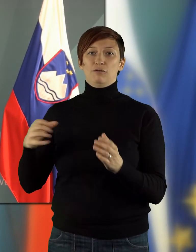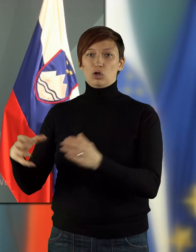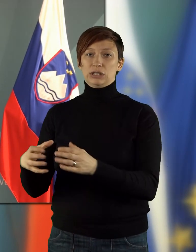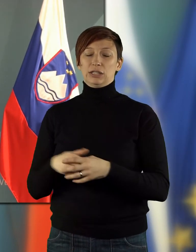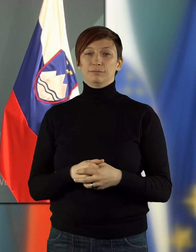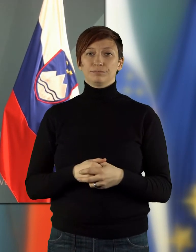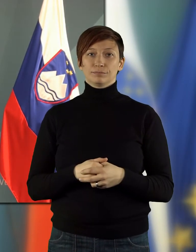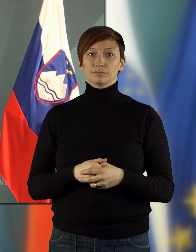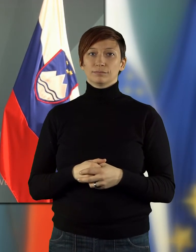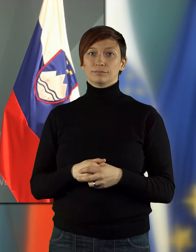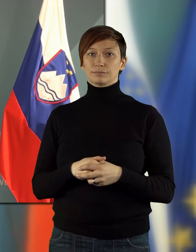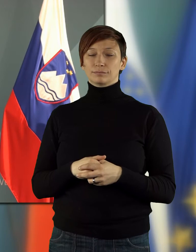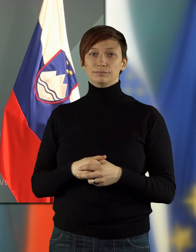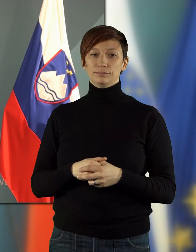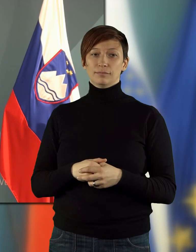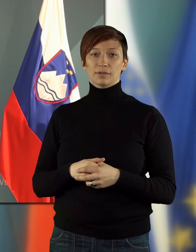vojske.